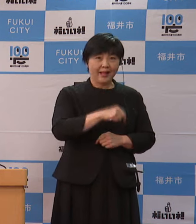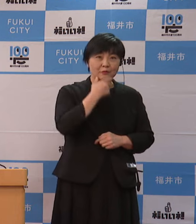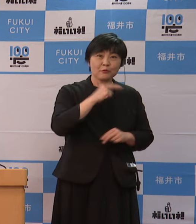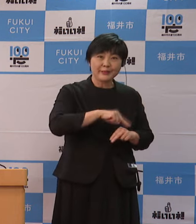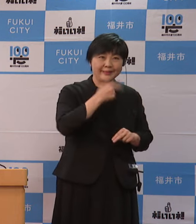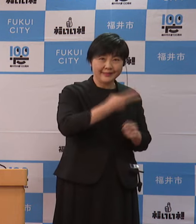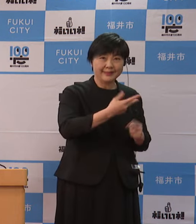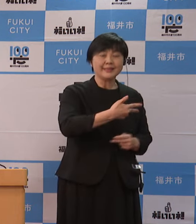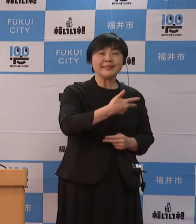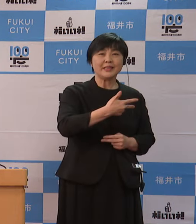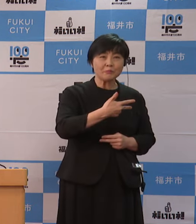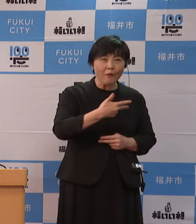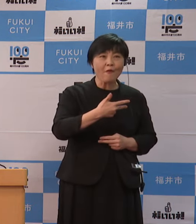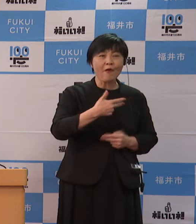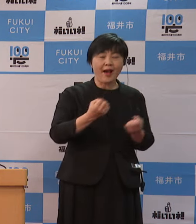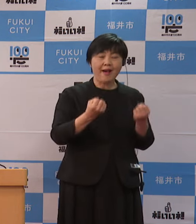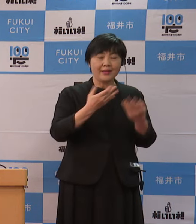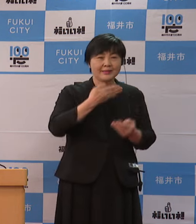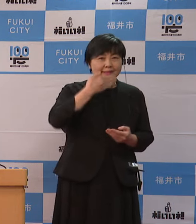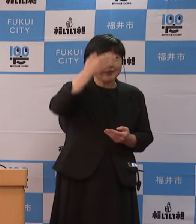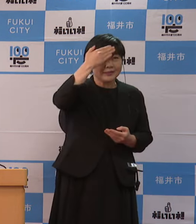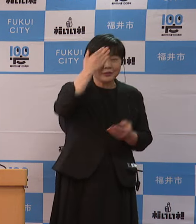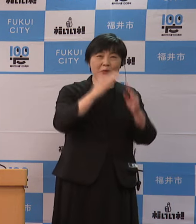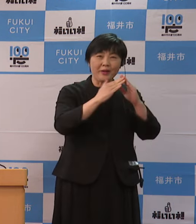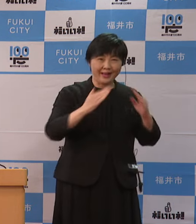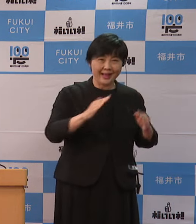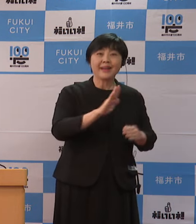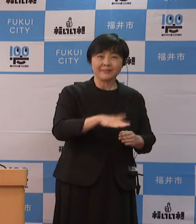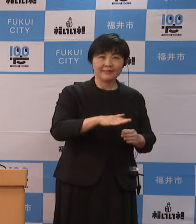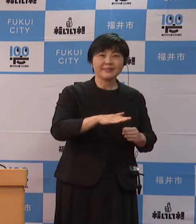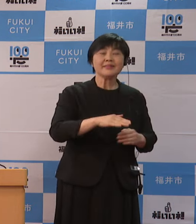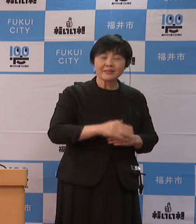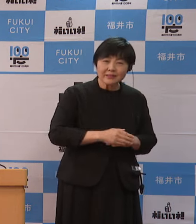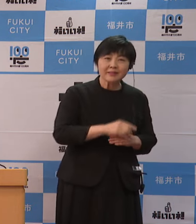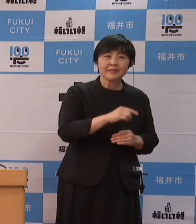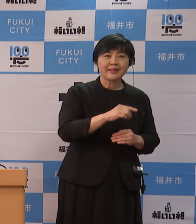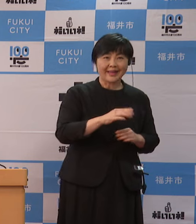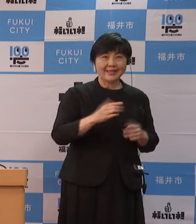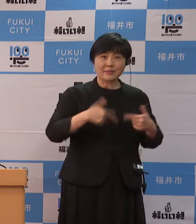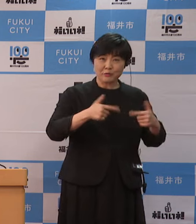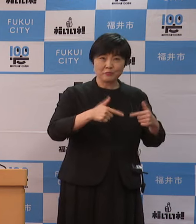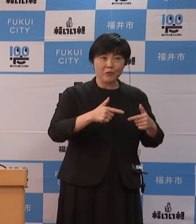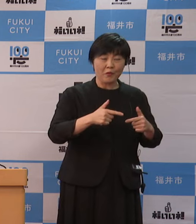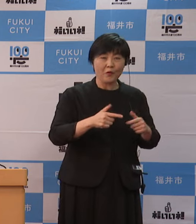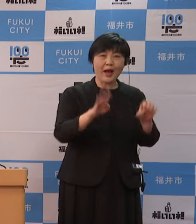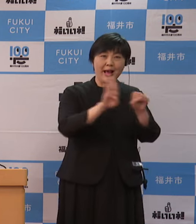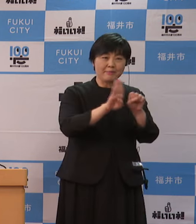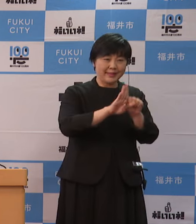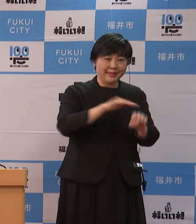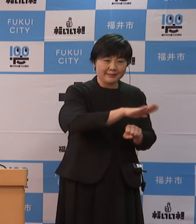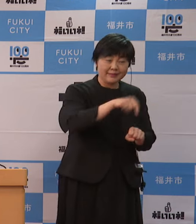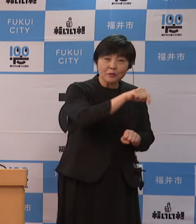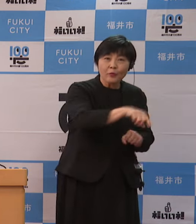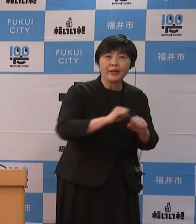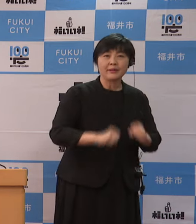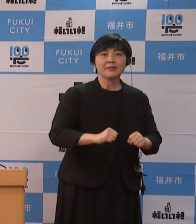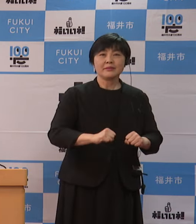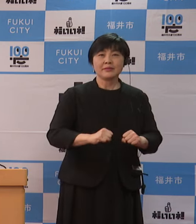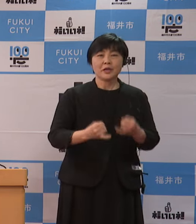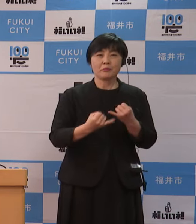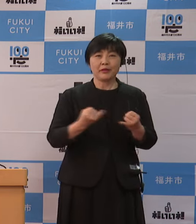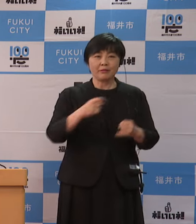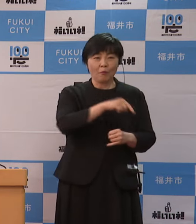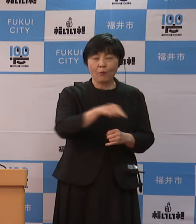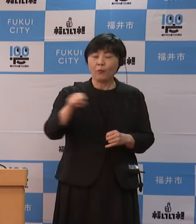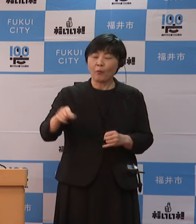も新酒の会といいますか、ハッピーテラスでやっておりますので、まあ、いろんな意